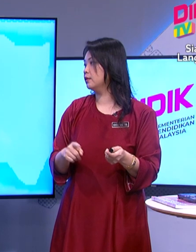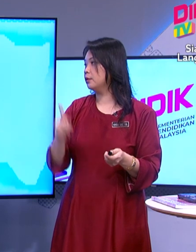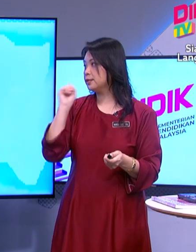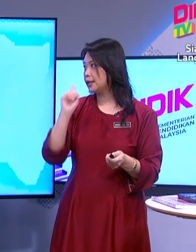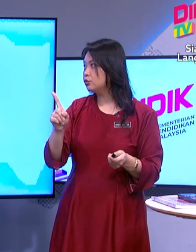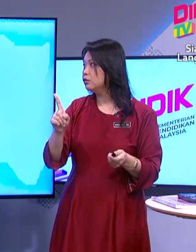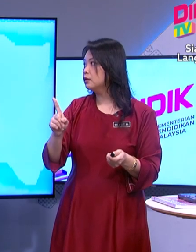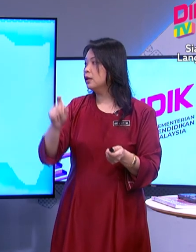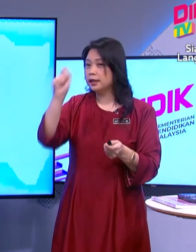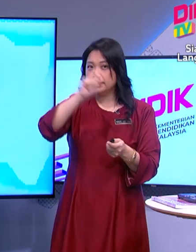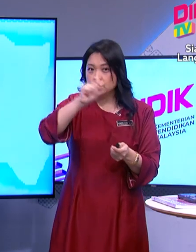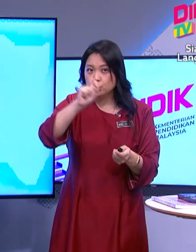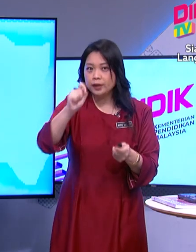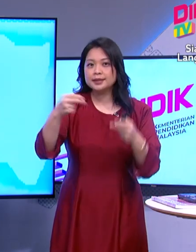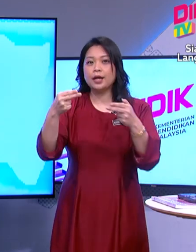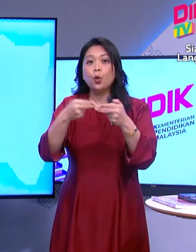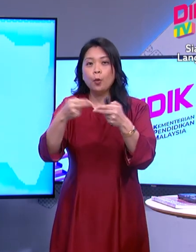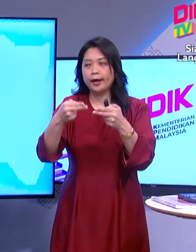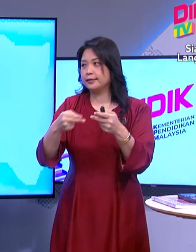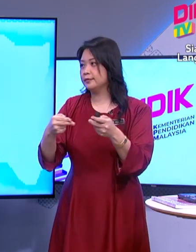Hai nomor satu kita Tuliskan hubungan